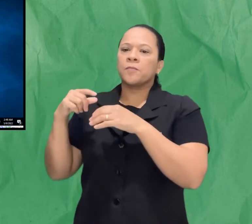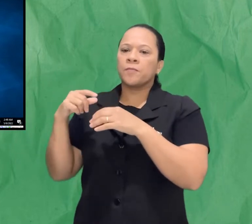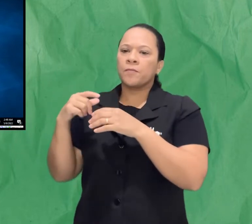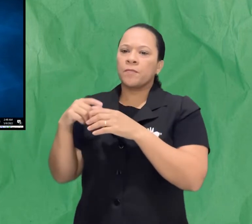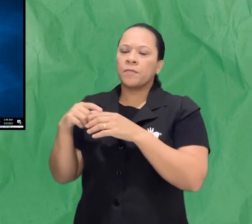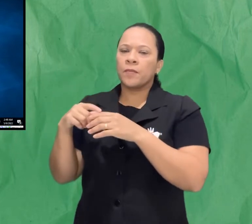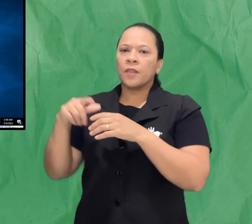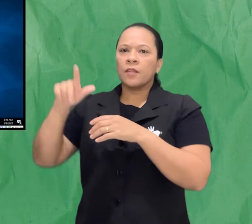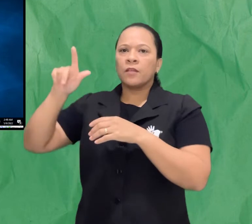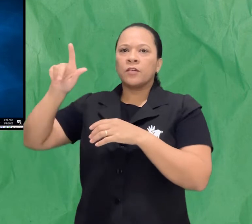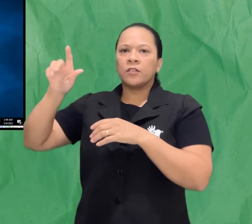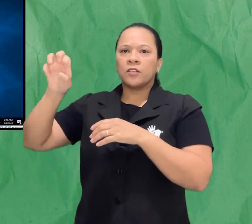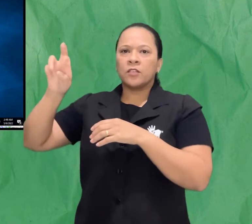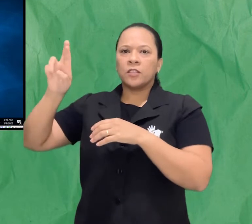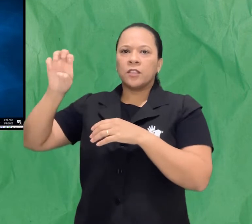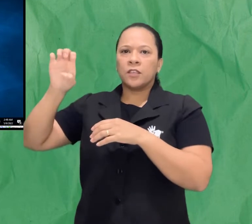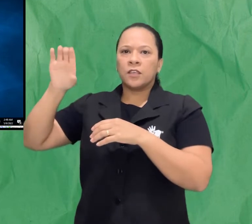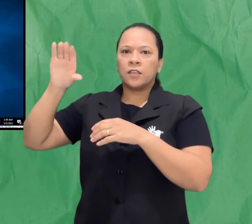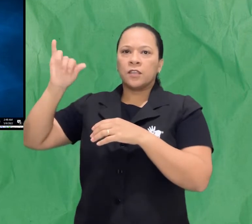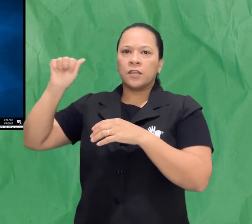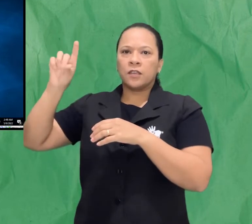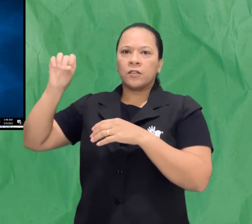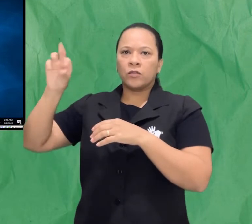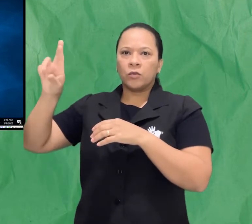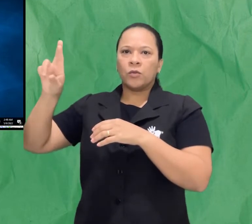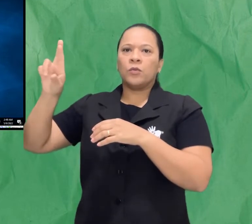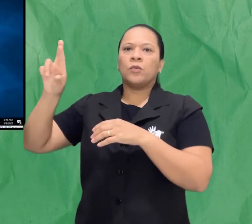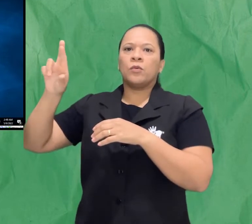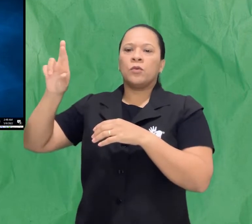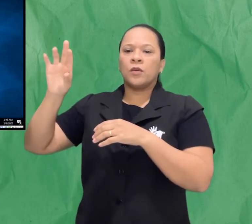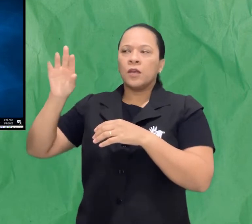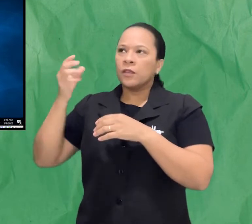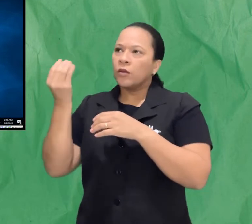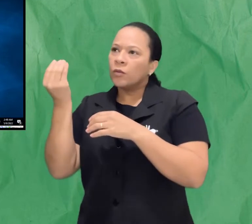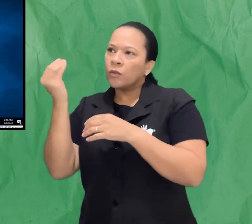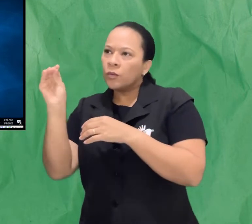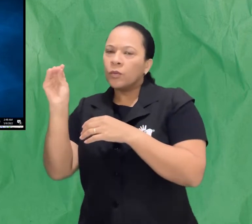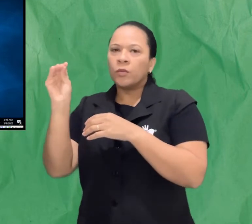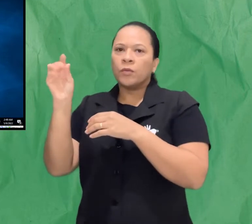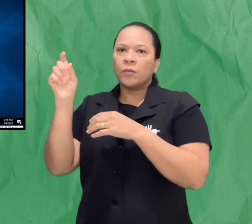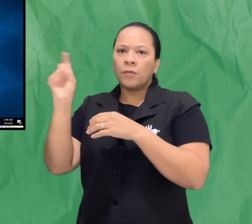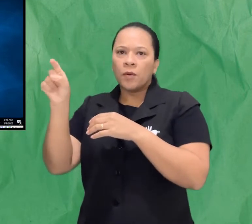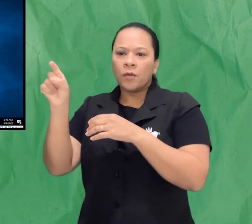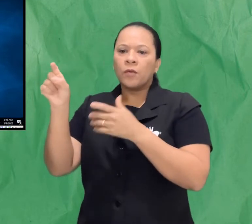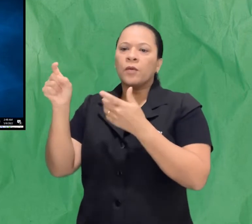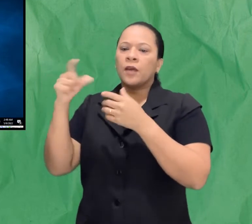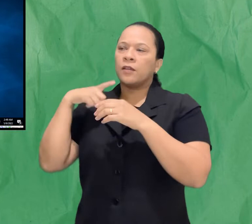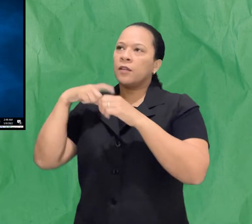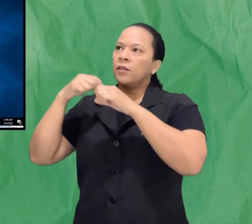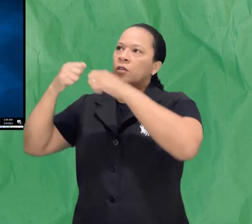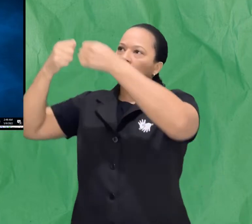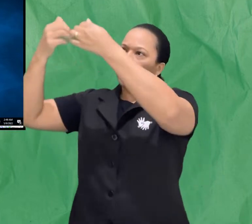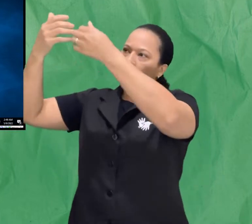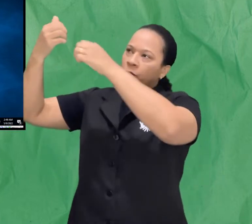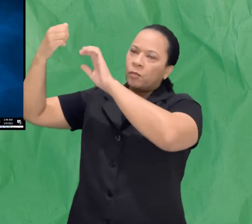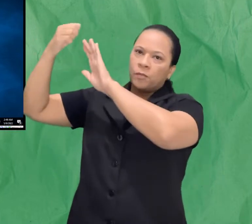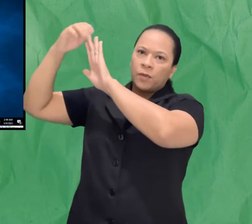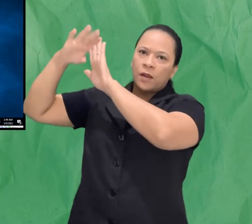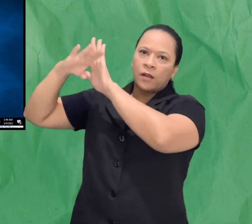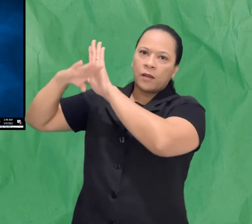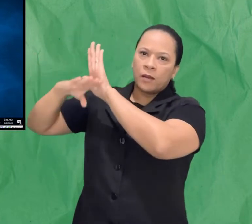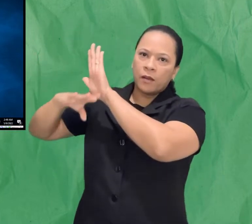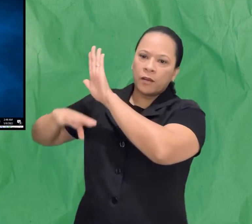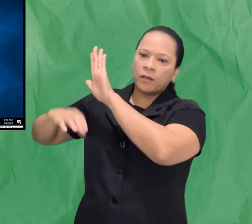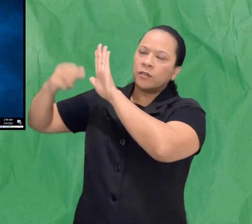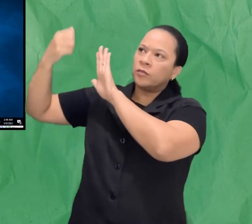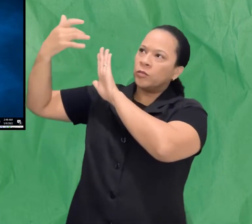Aí essa tela de gerenciador de tarefas tem várias abas. Tem a primeira aba que mostra tem os processos e a quantidade de